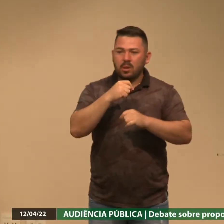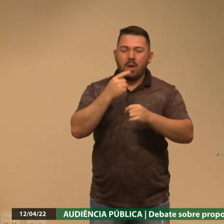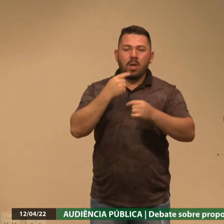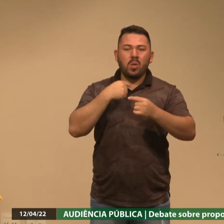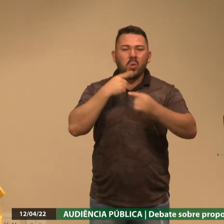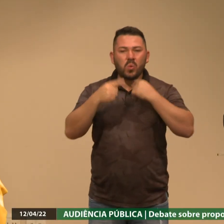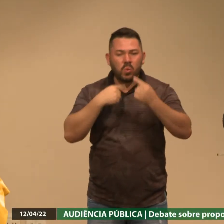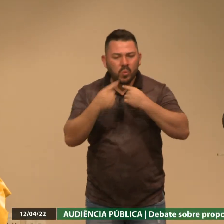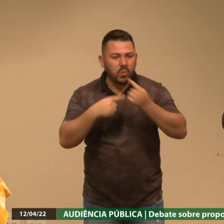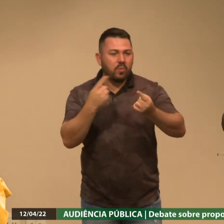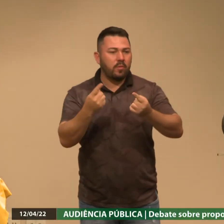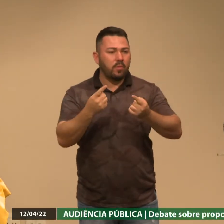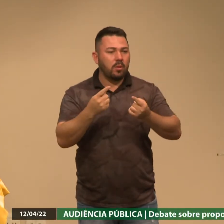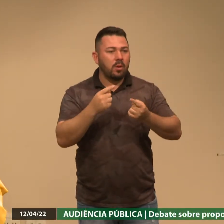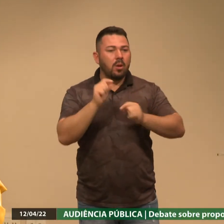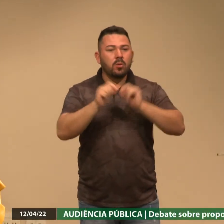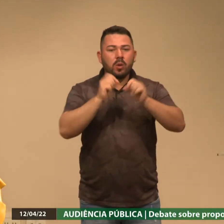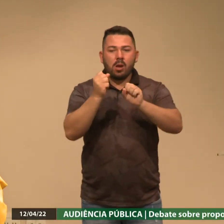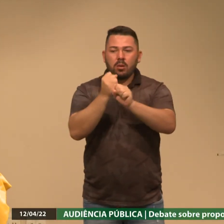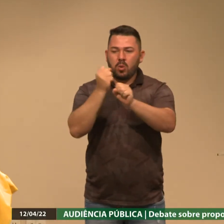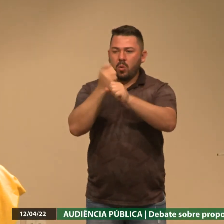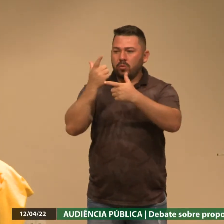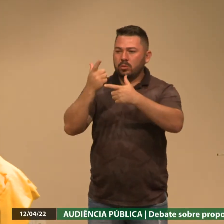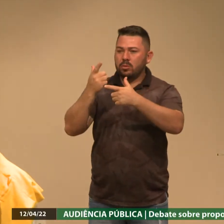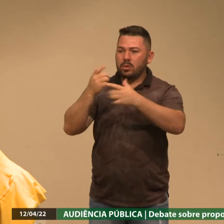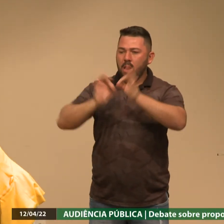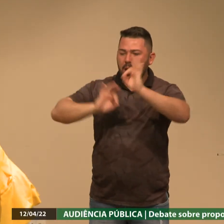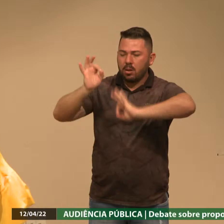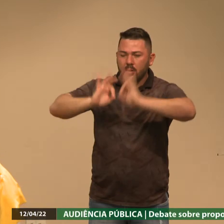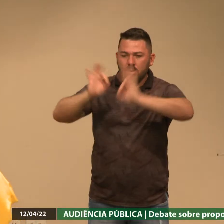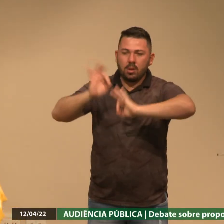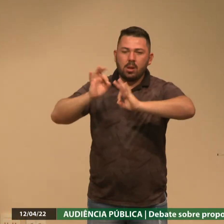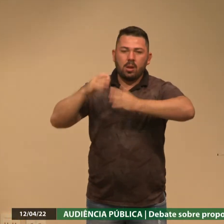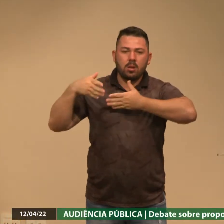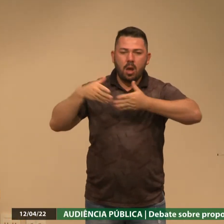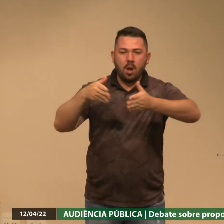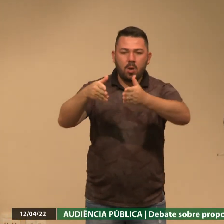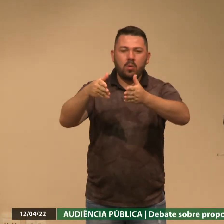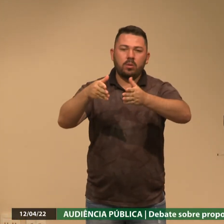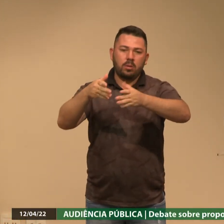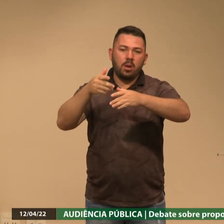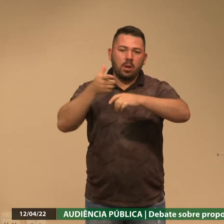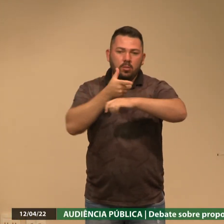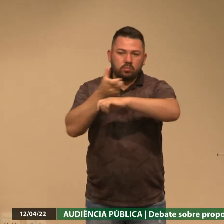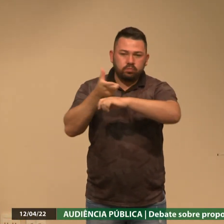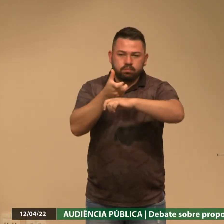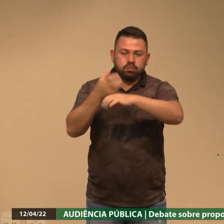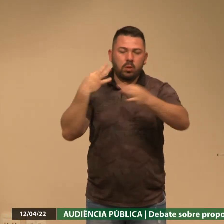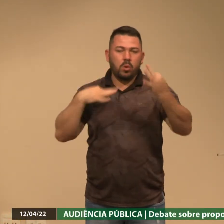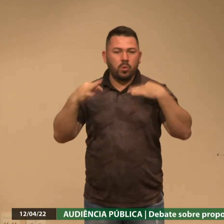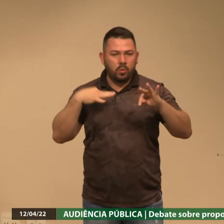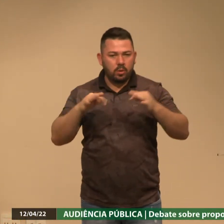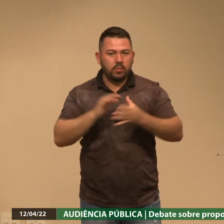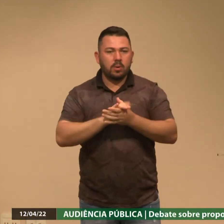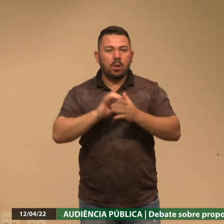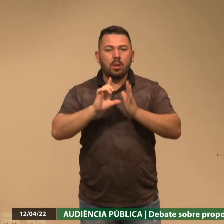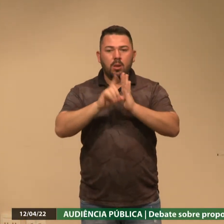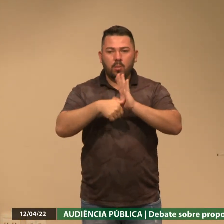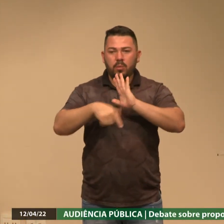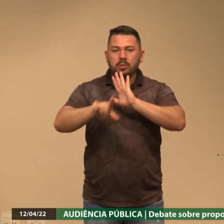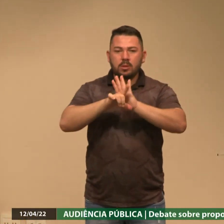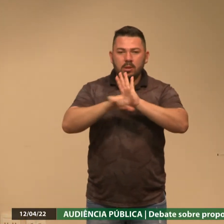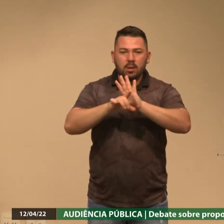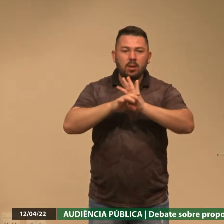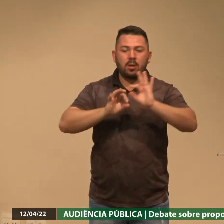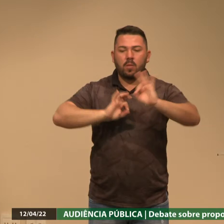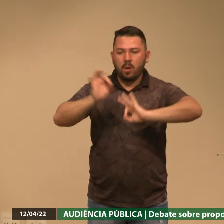dúvidas da construção dessa ideia do rota do tiro e depois eu vou falar de todas as ferramentas legislativas